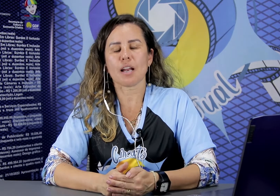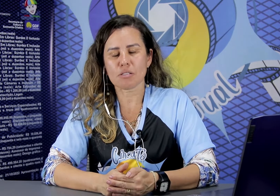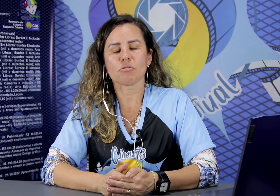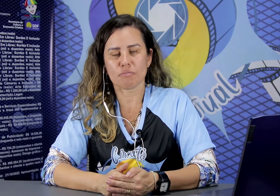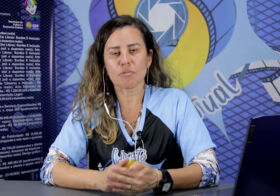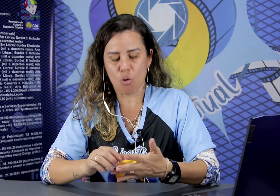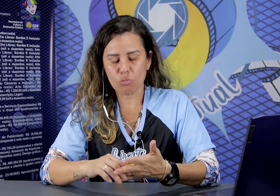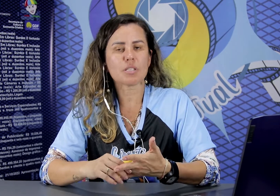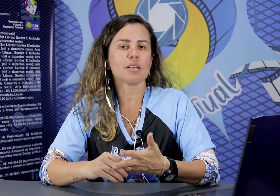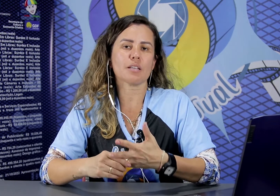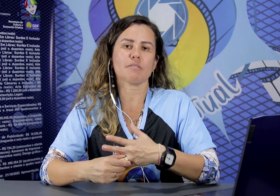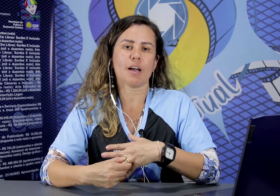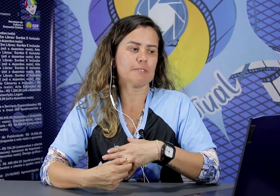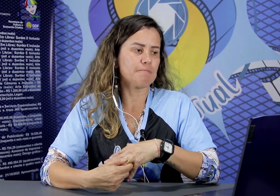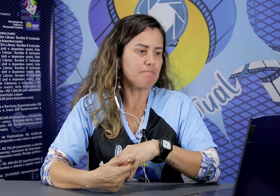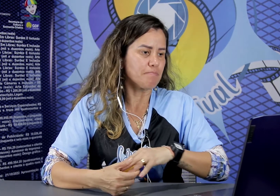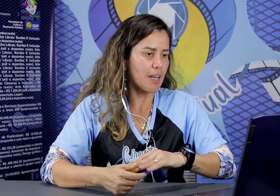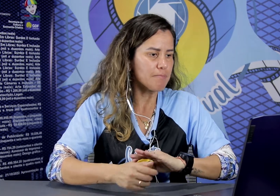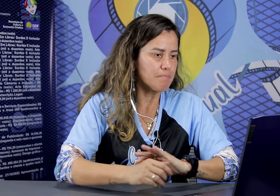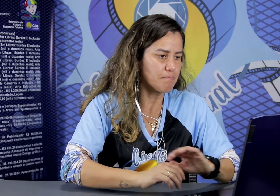atraso, com certeza vai, né?